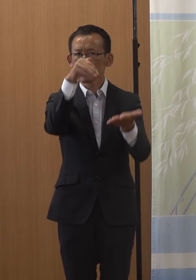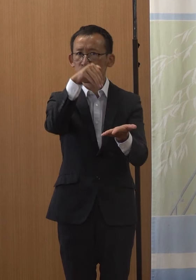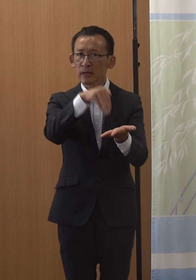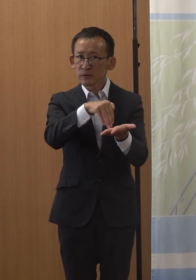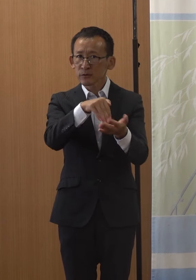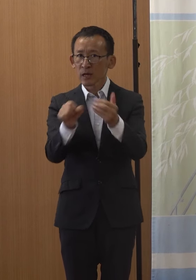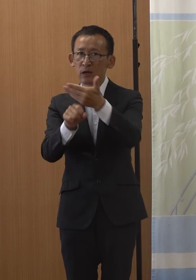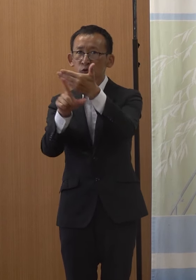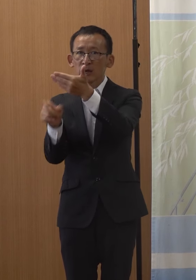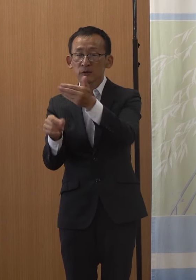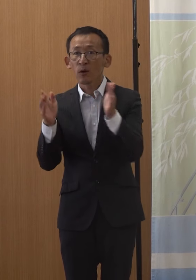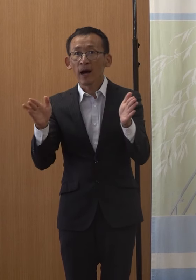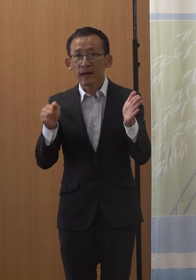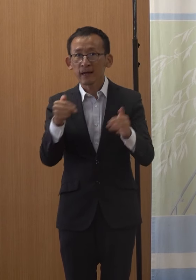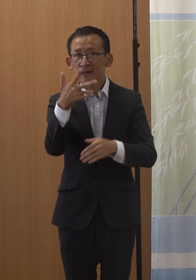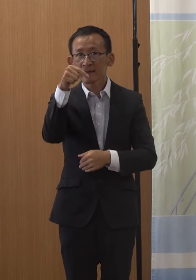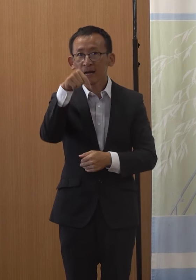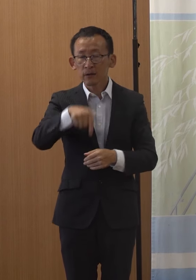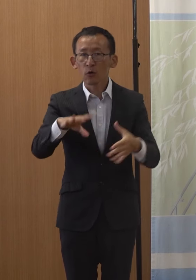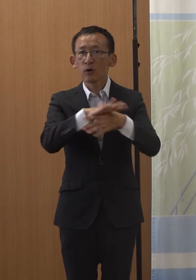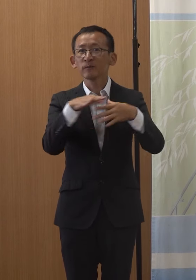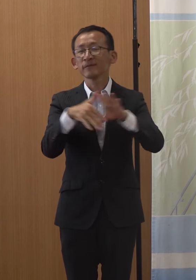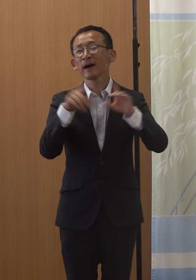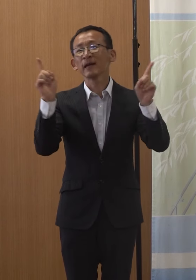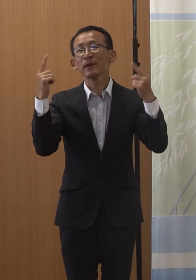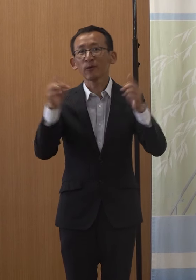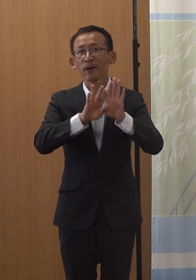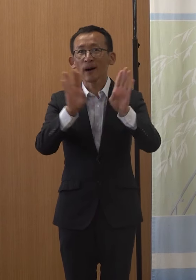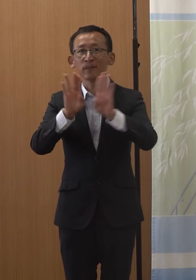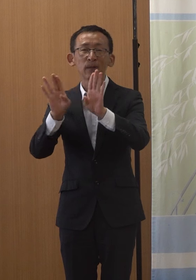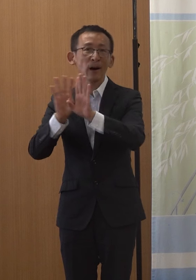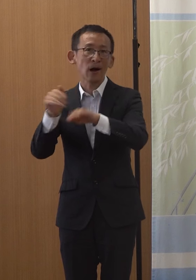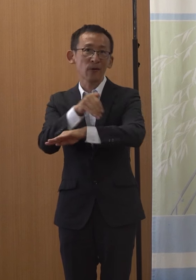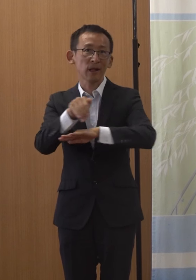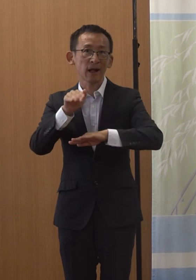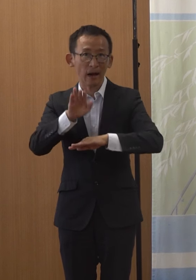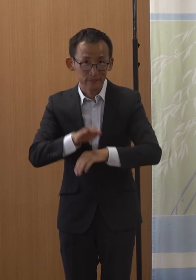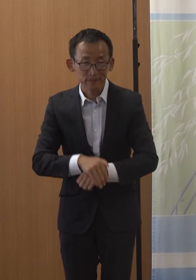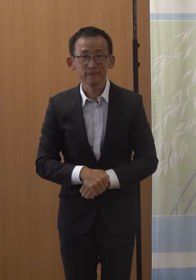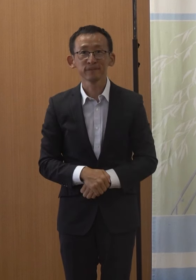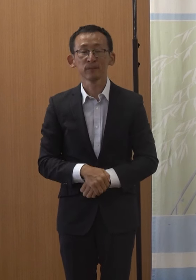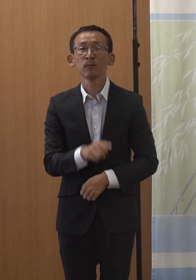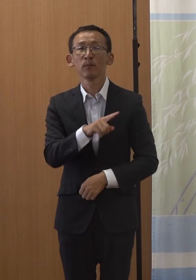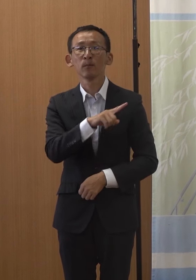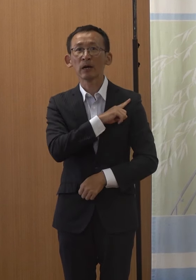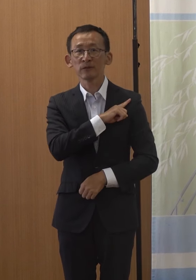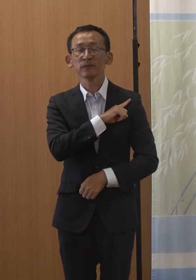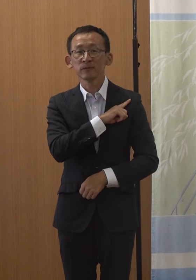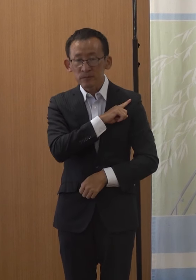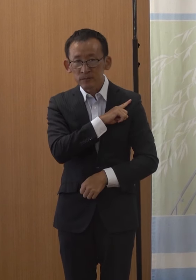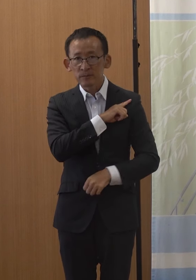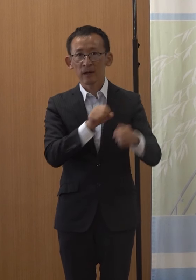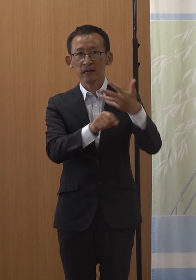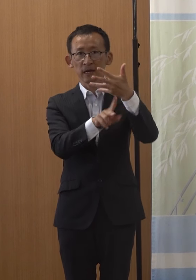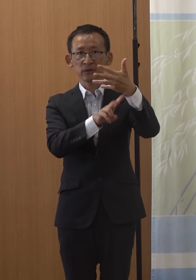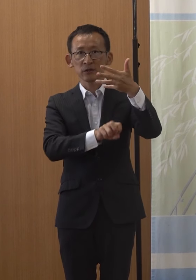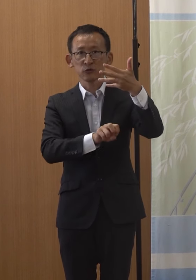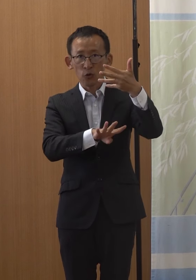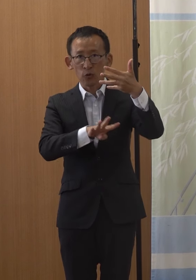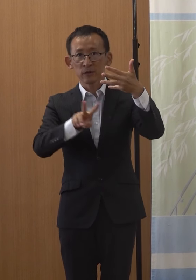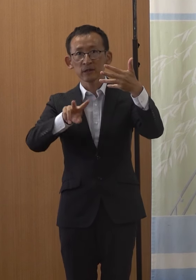けまして市内各地で文化イベントが開催されます。まず、今週末の24日